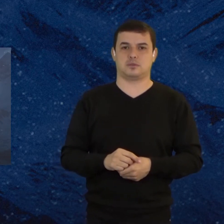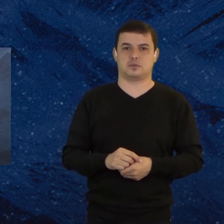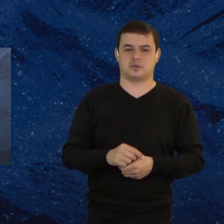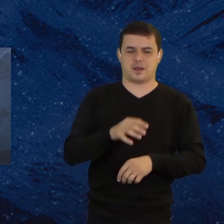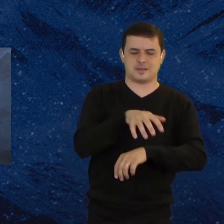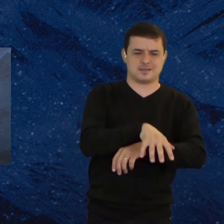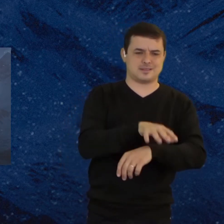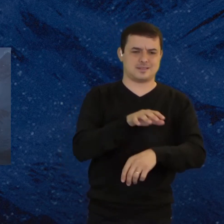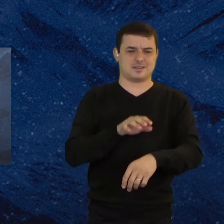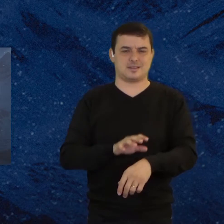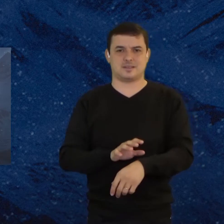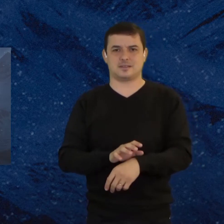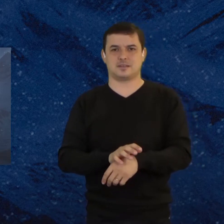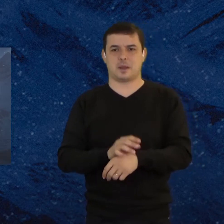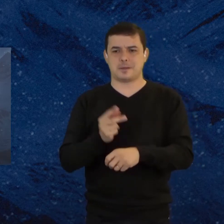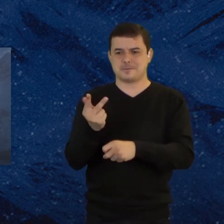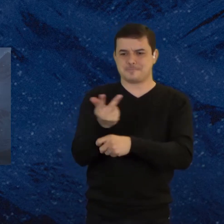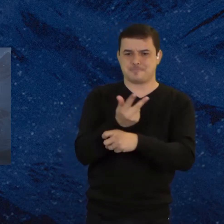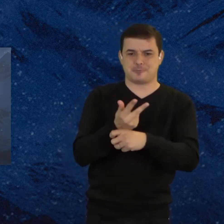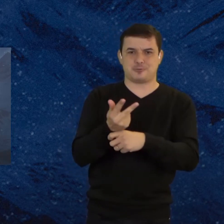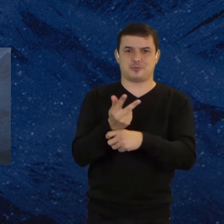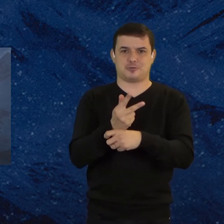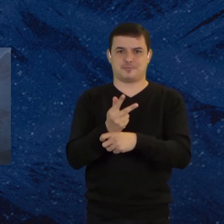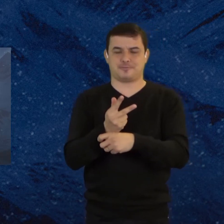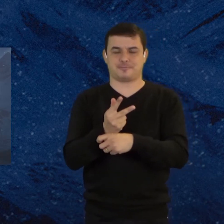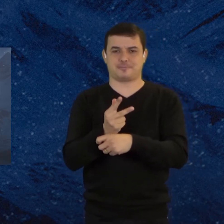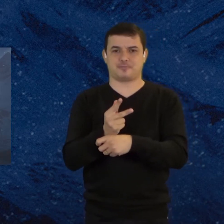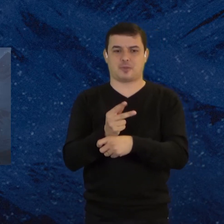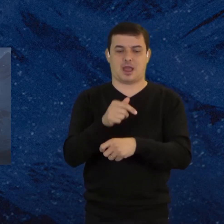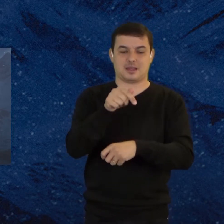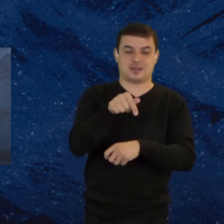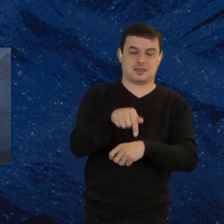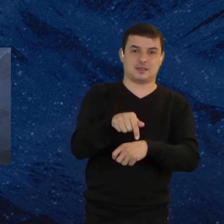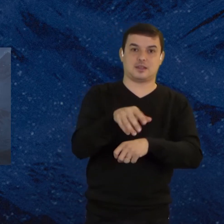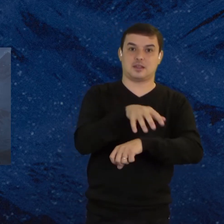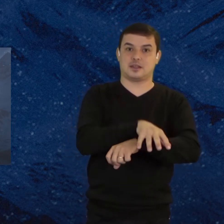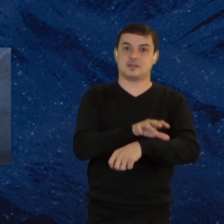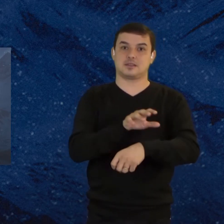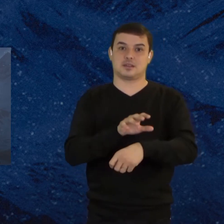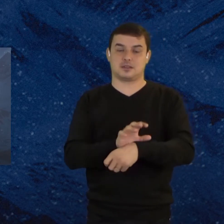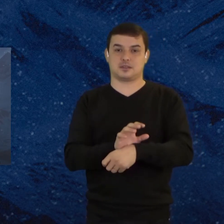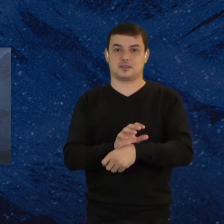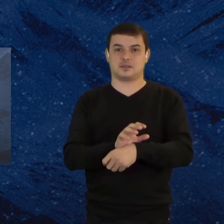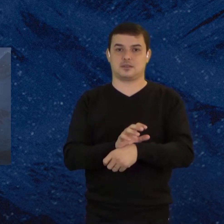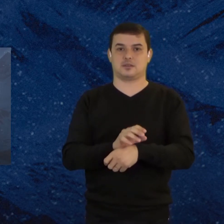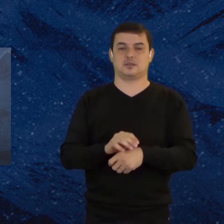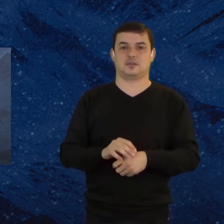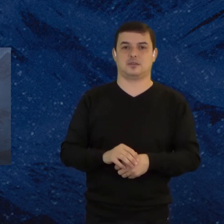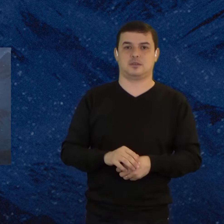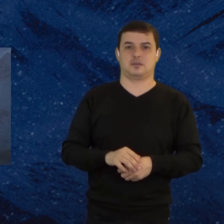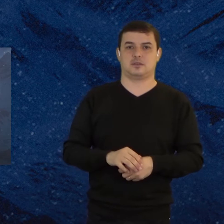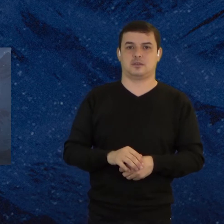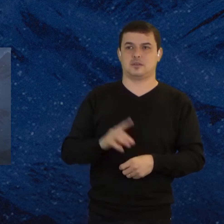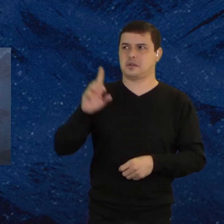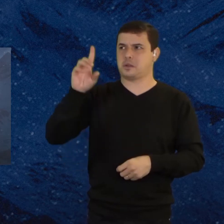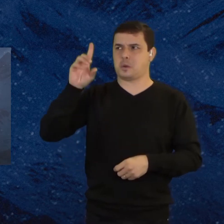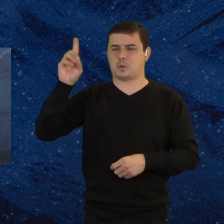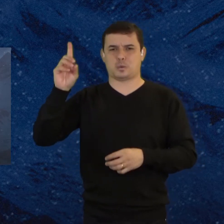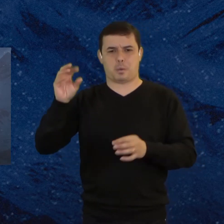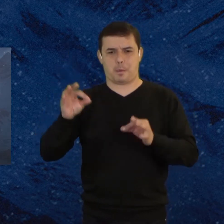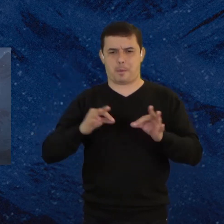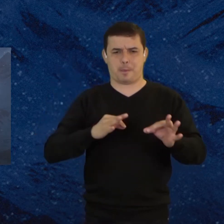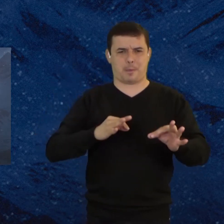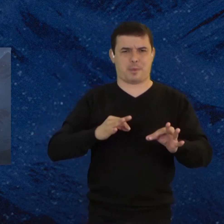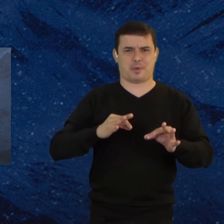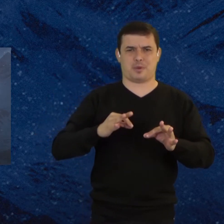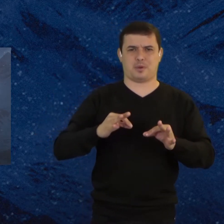transmissão dessa conferência está sendo a partir da Estância Árvore da Vida. É uma instalação que Deus mesmo nos deu,